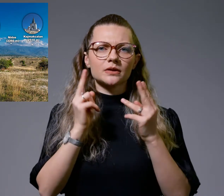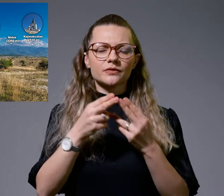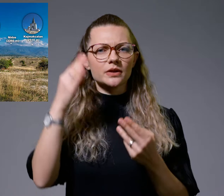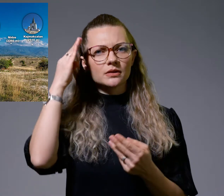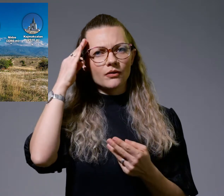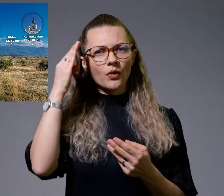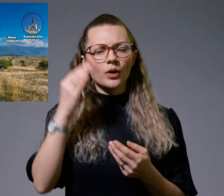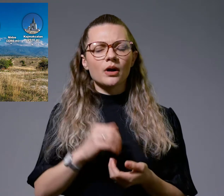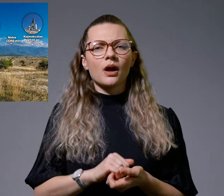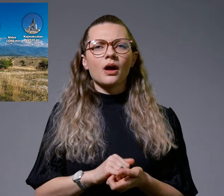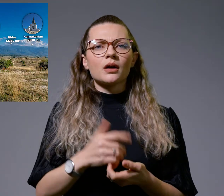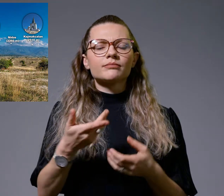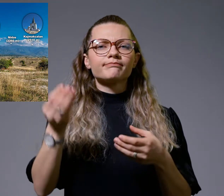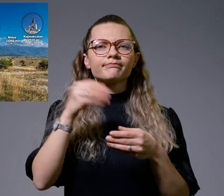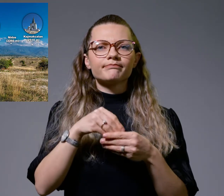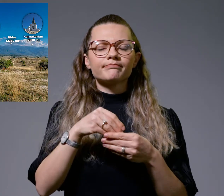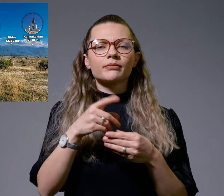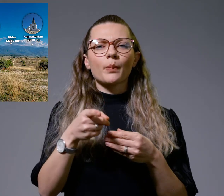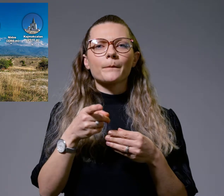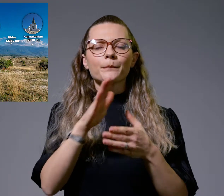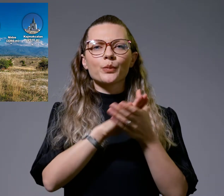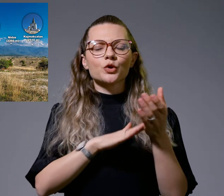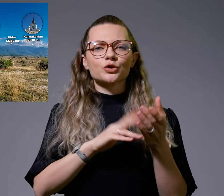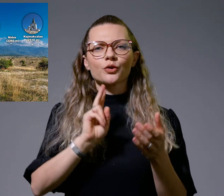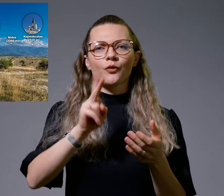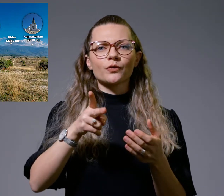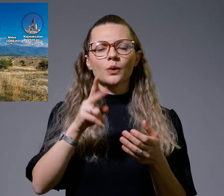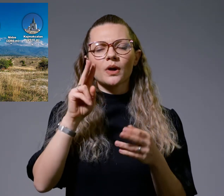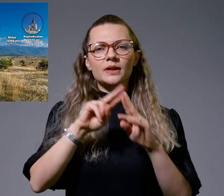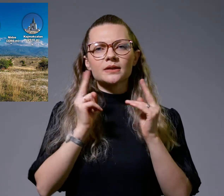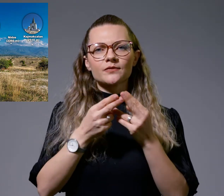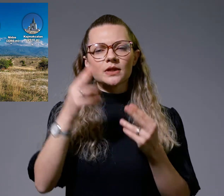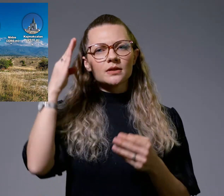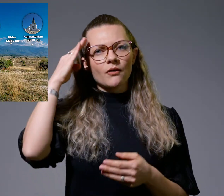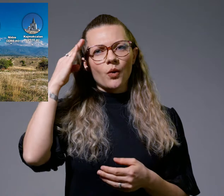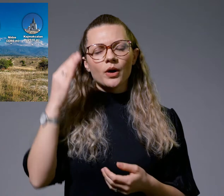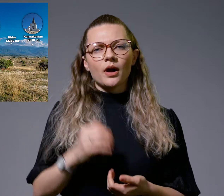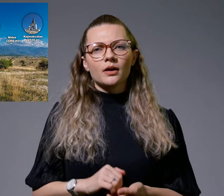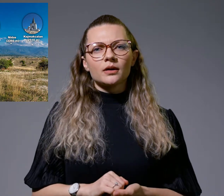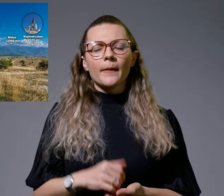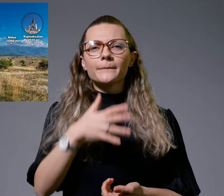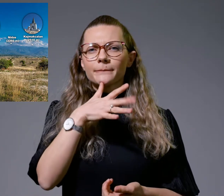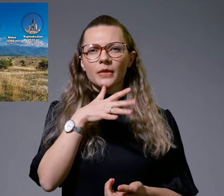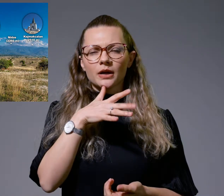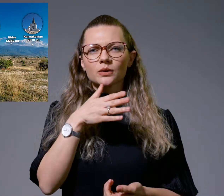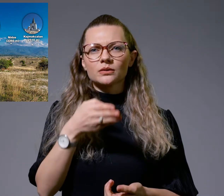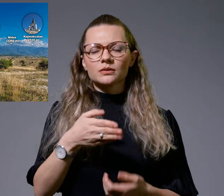војна придонесоа за почетокот на Втората светска војна. Македонскиот фронт,